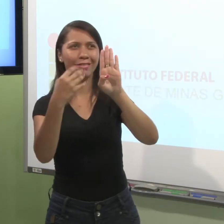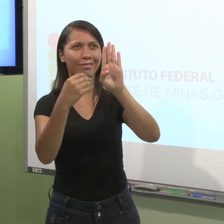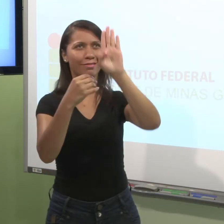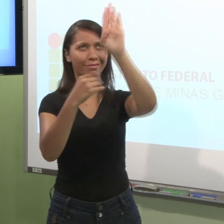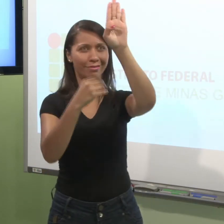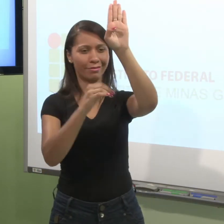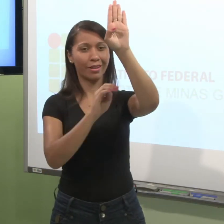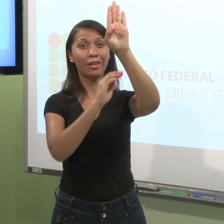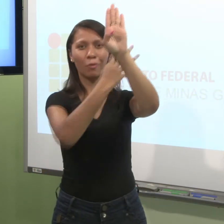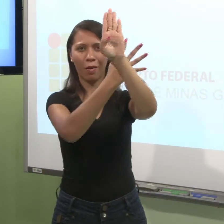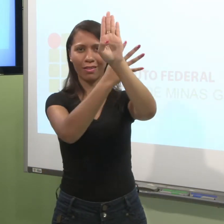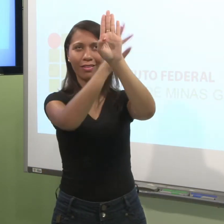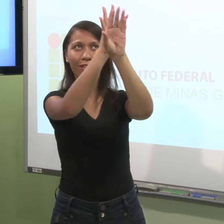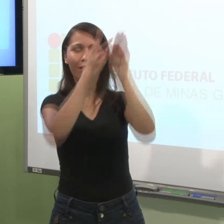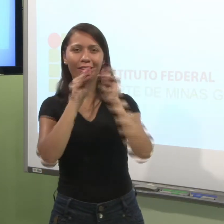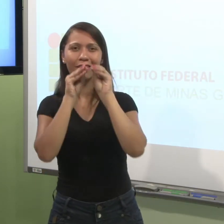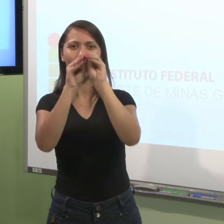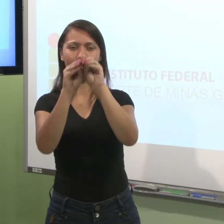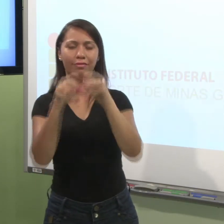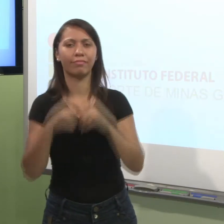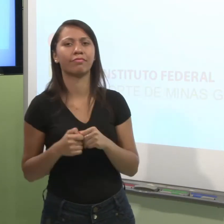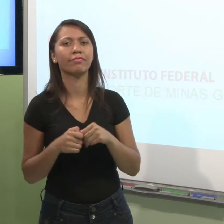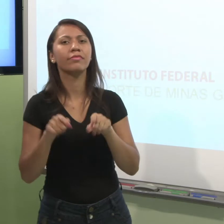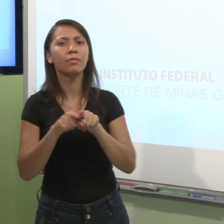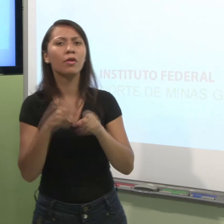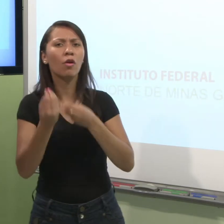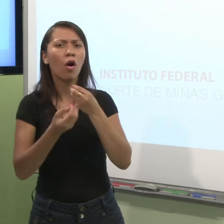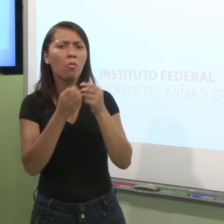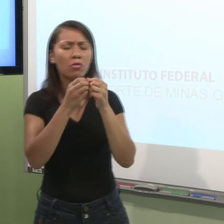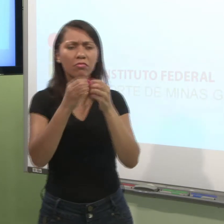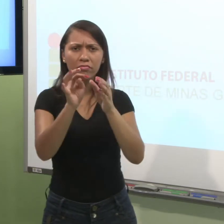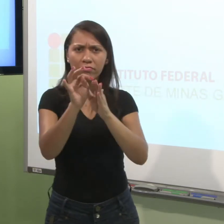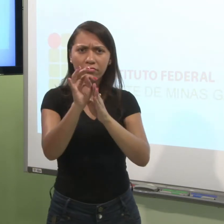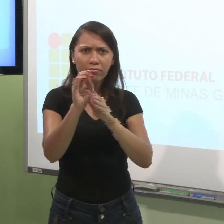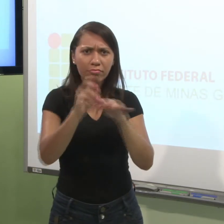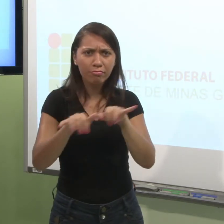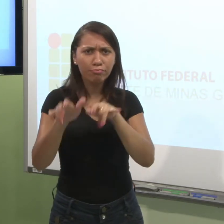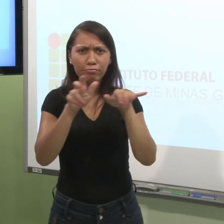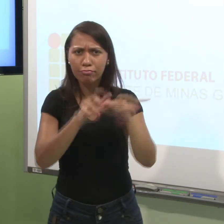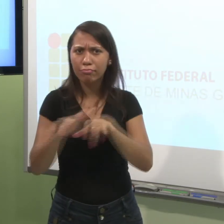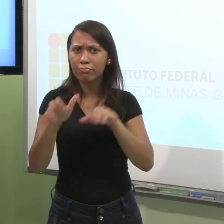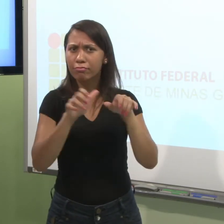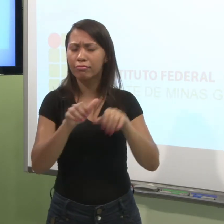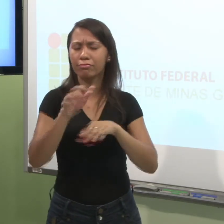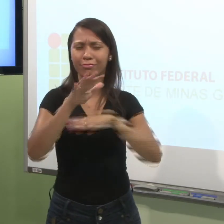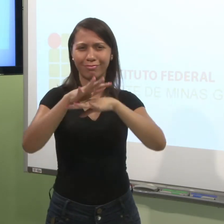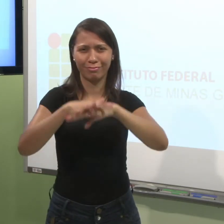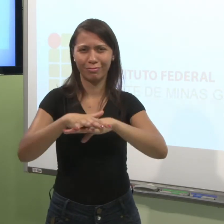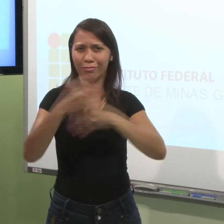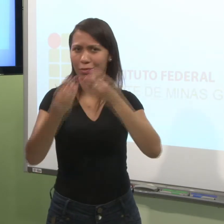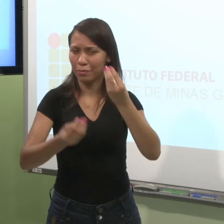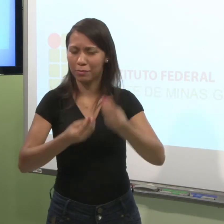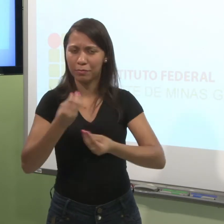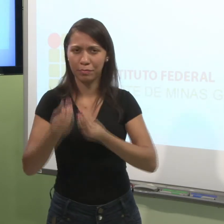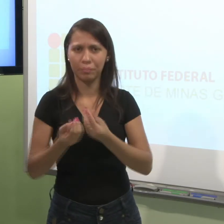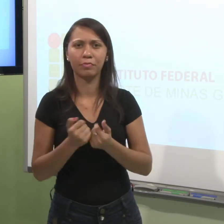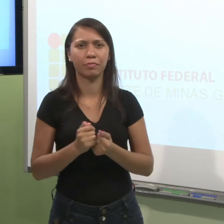sobre digitação de texto na planilha eletrônica Excel. A digitação de texto no Excel é